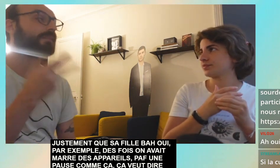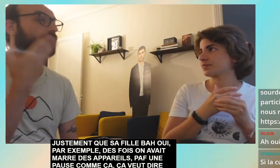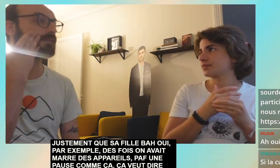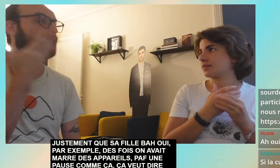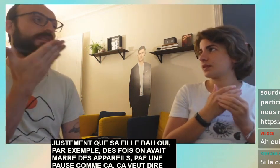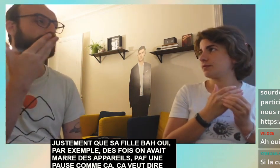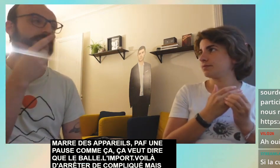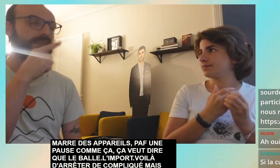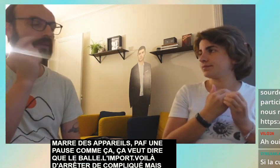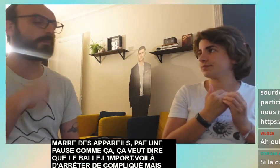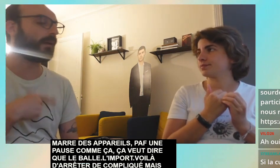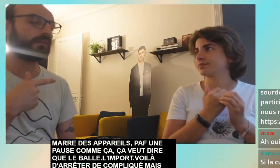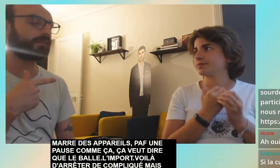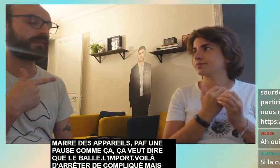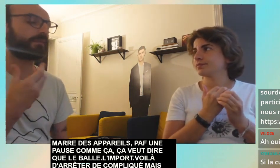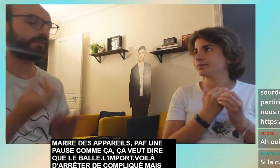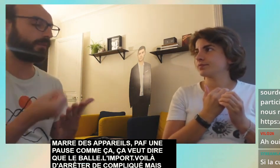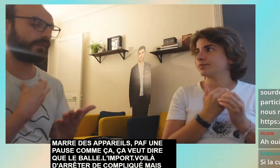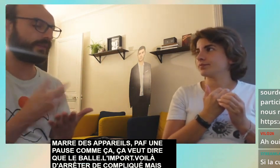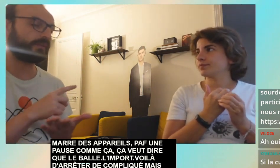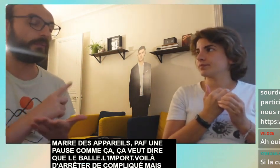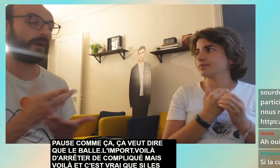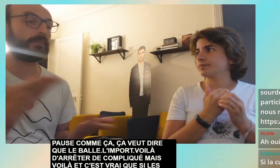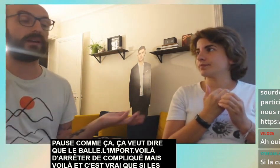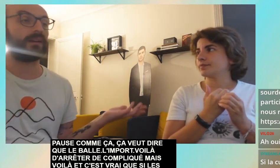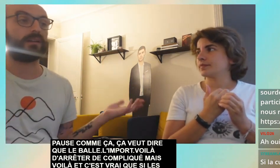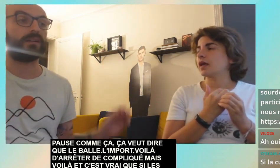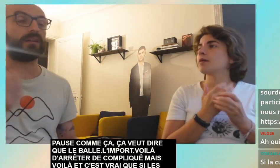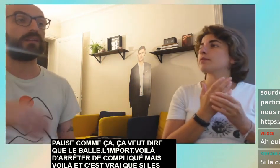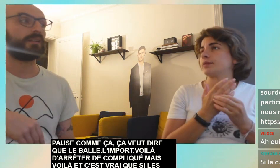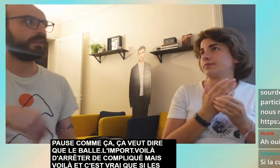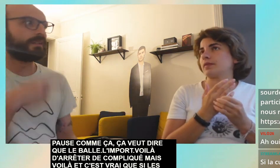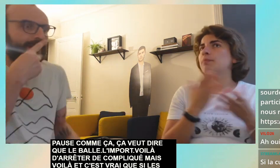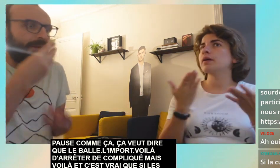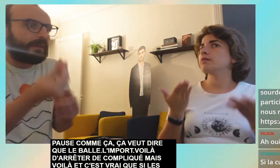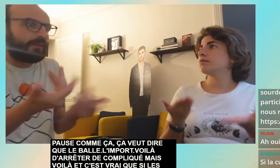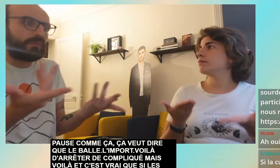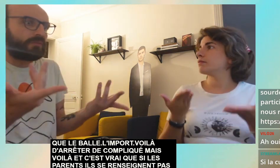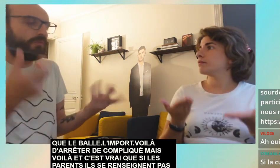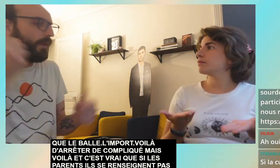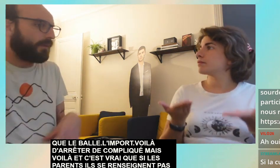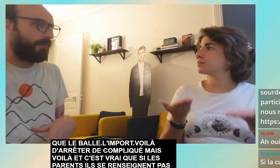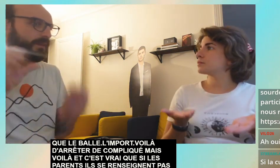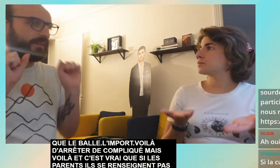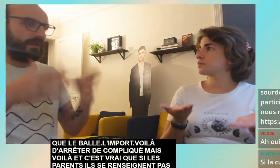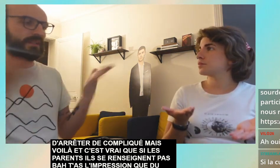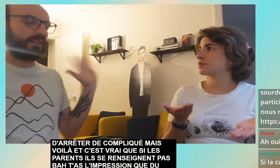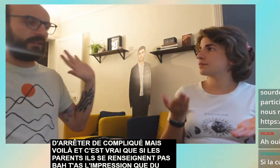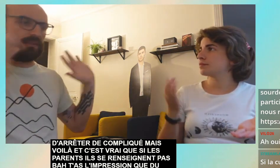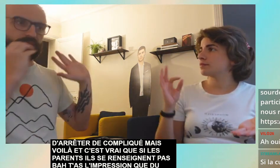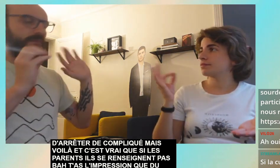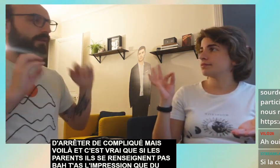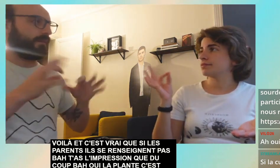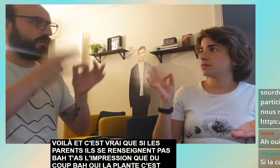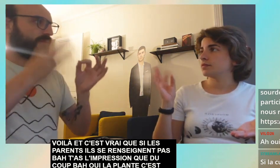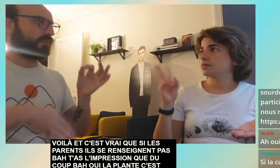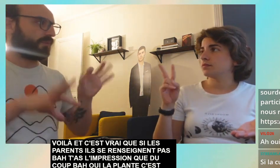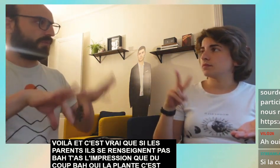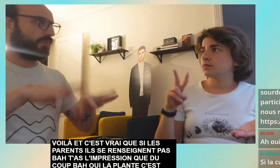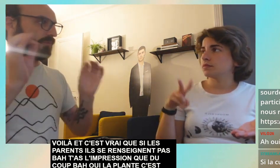que si les parents, ils se renseignent pas, t'as l'impression que du coup, oui, l'implant, c'est magique et c'est bon, quoi. Solution trouvée.